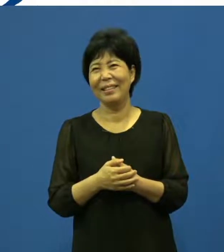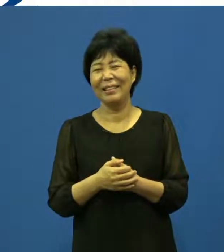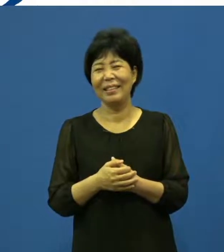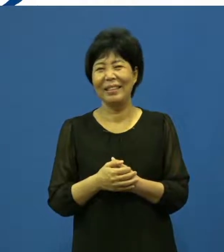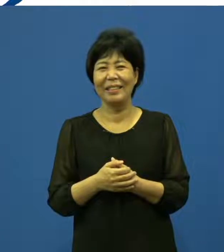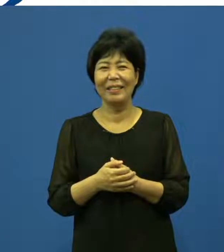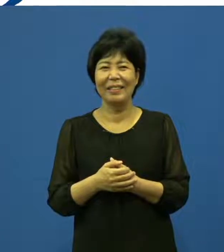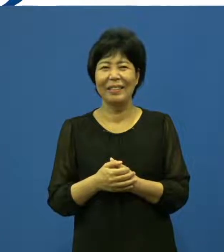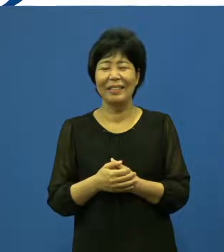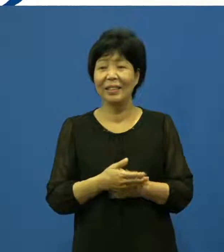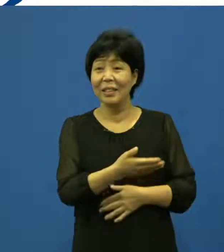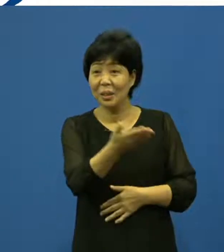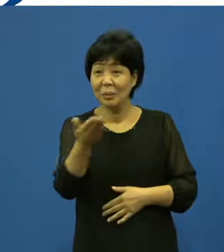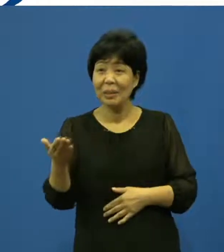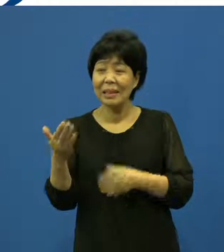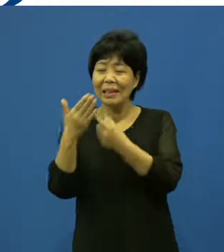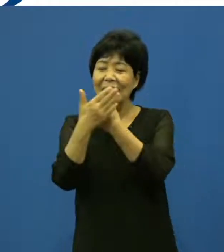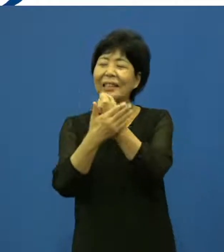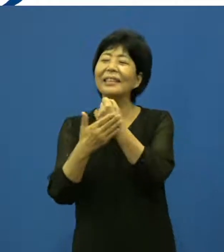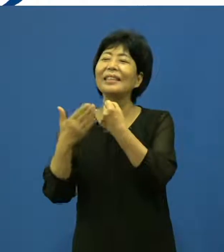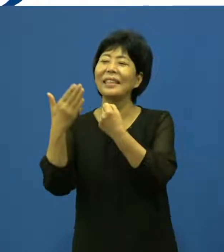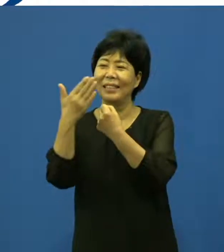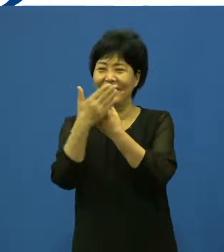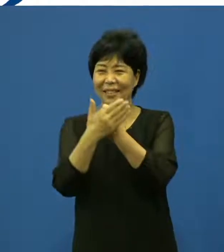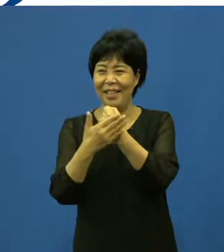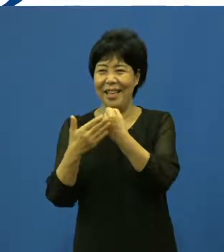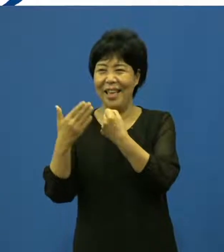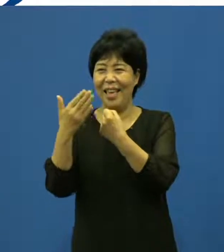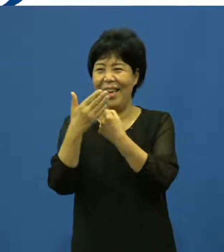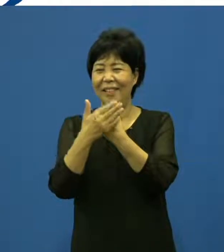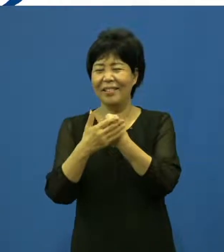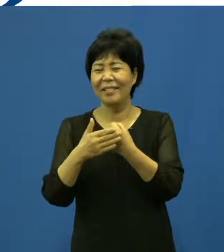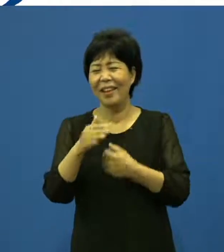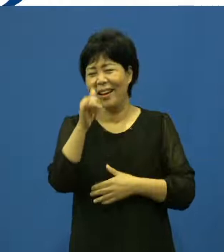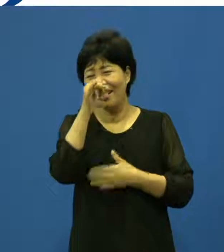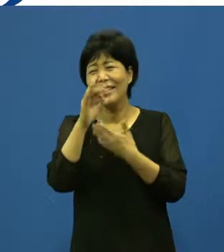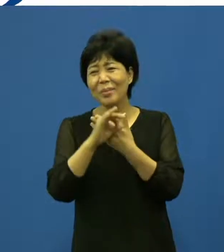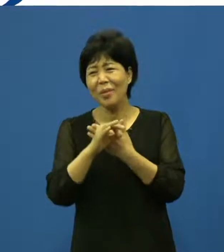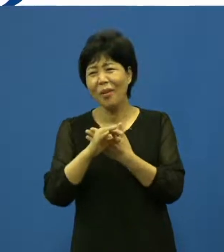여러분, 은혜의 힘이 작동되면 모든 건 저절로 돌아가는 거예요.